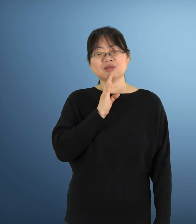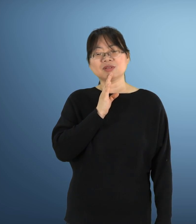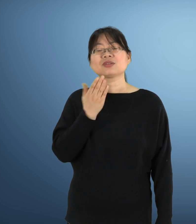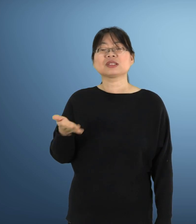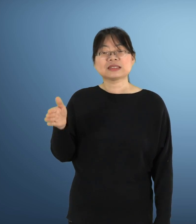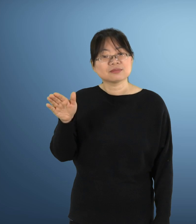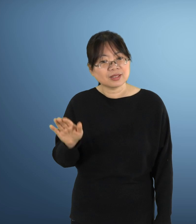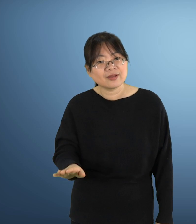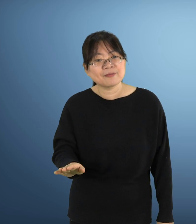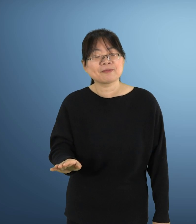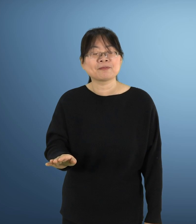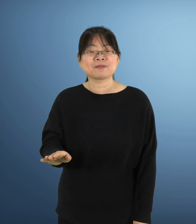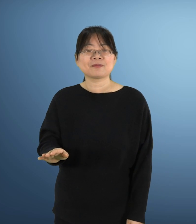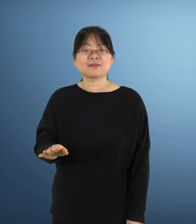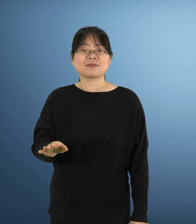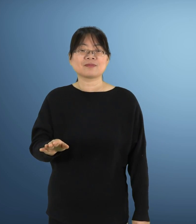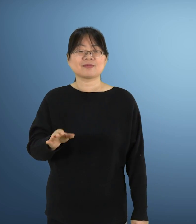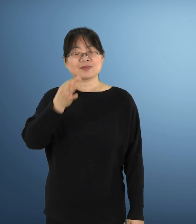죄송하지만